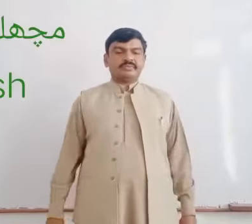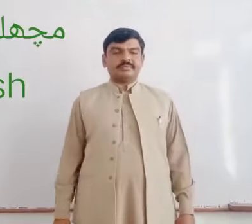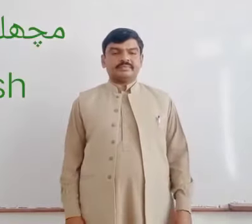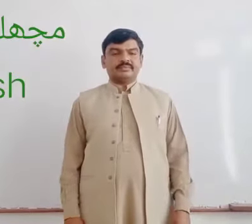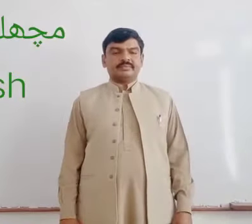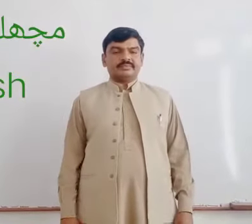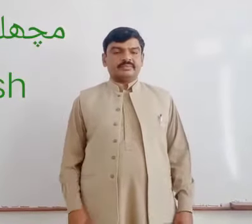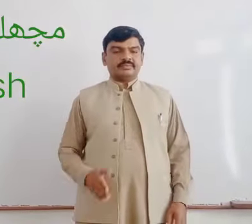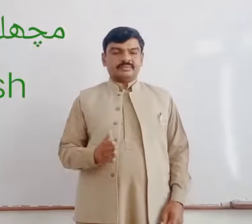मछली,